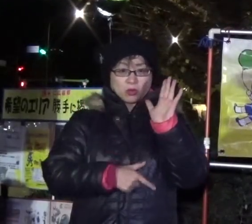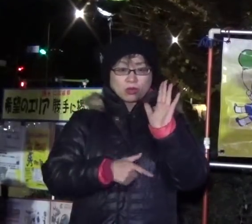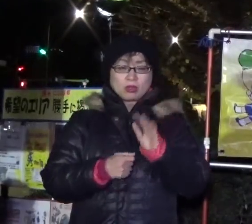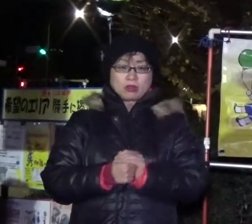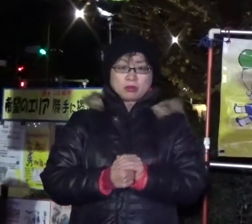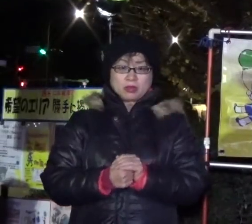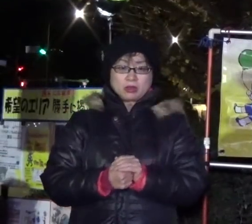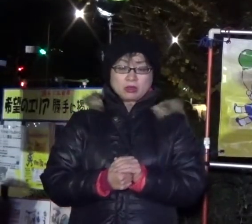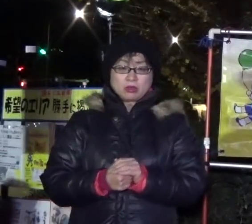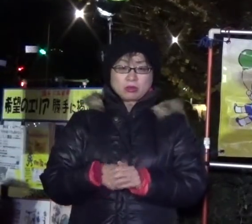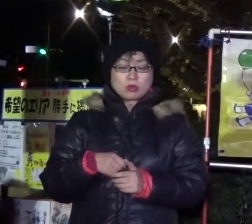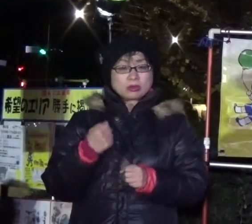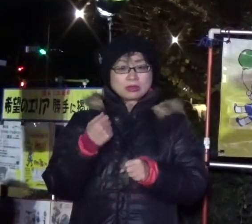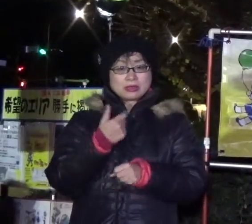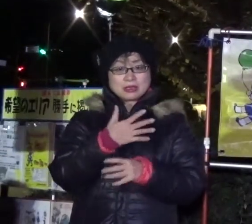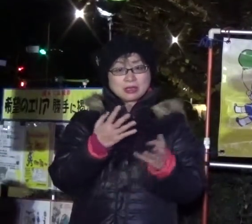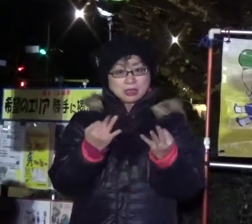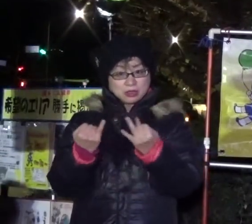告を作っておりました。